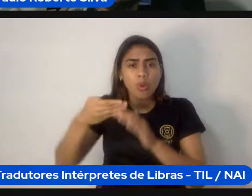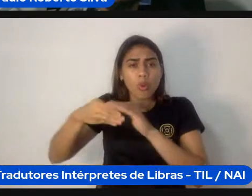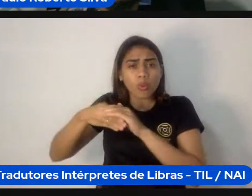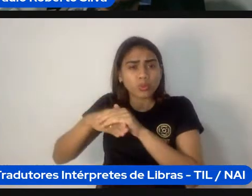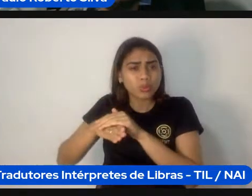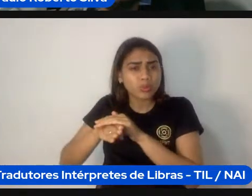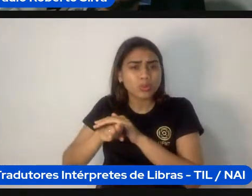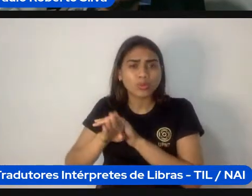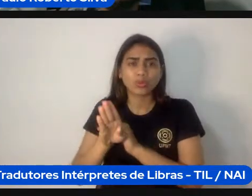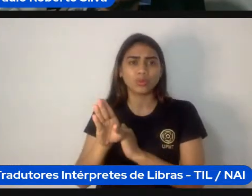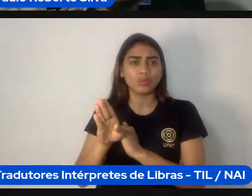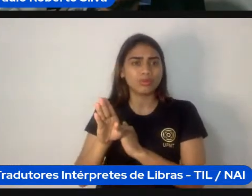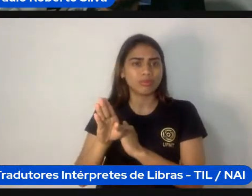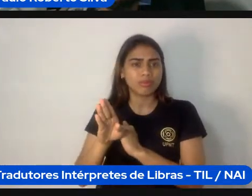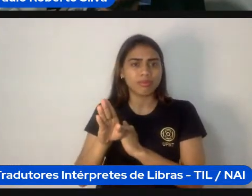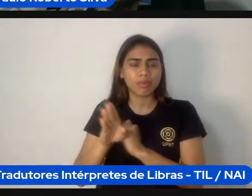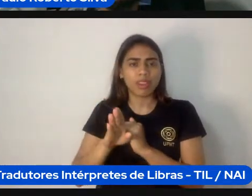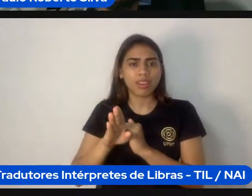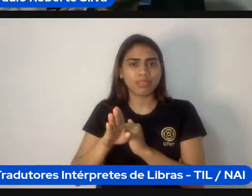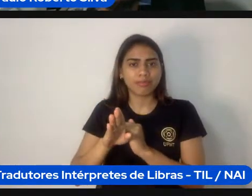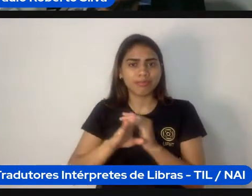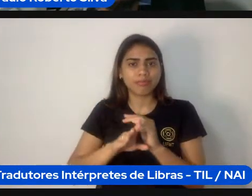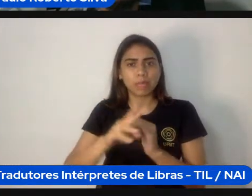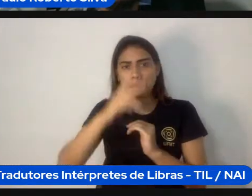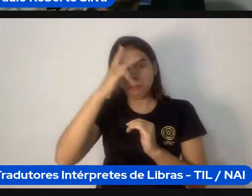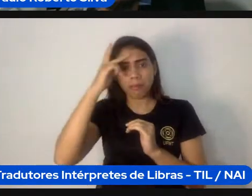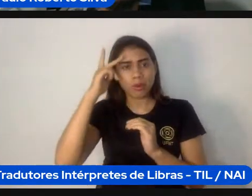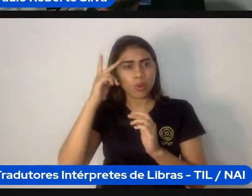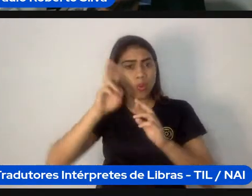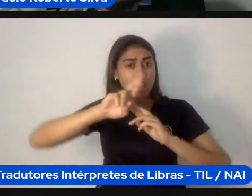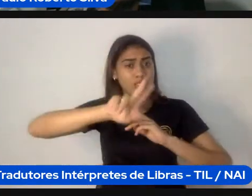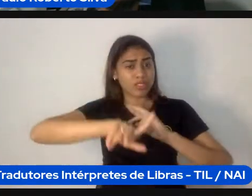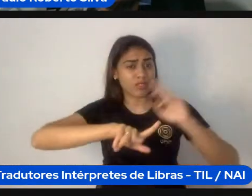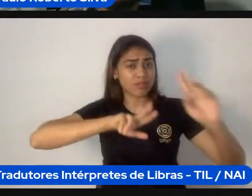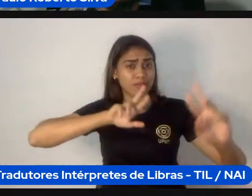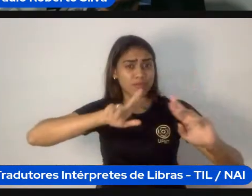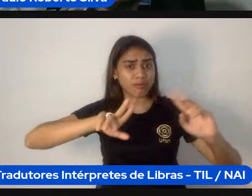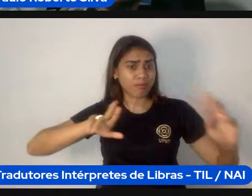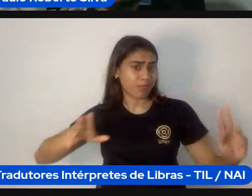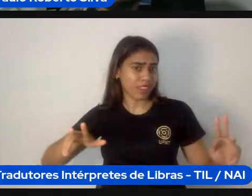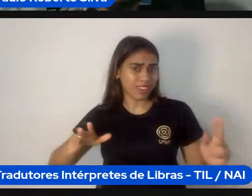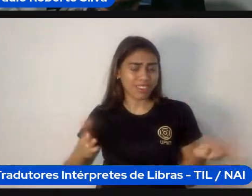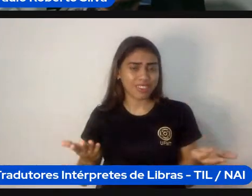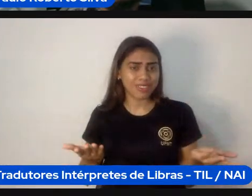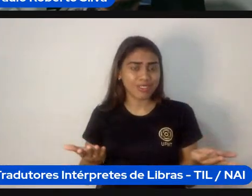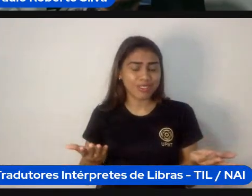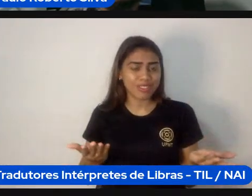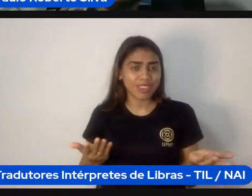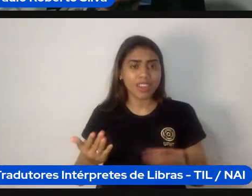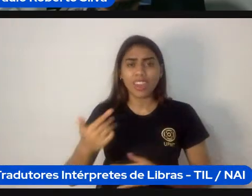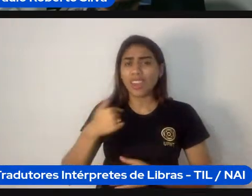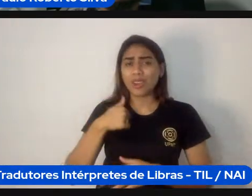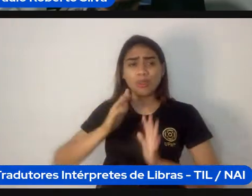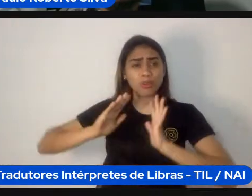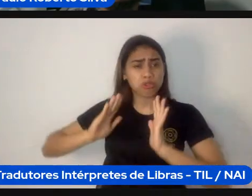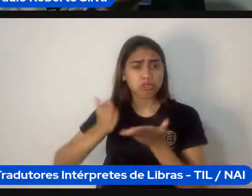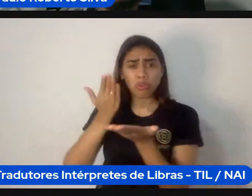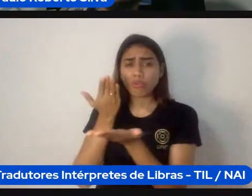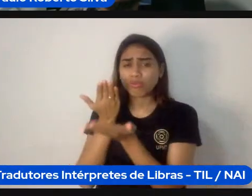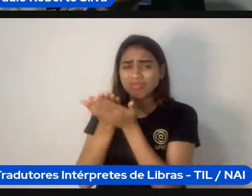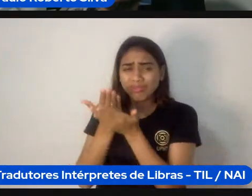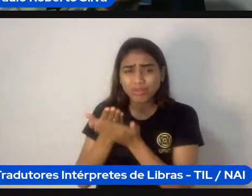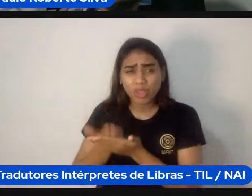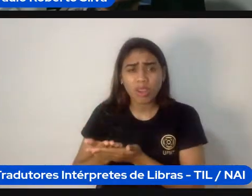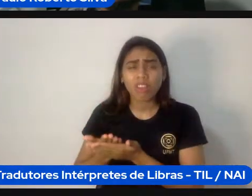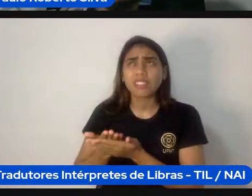aprender a lidar. Então, eu tô com essa temática desde 1994. Olha só, tanto de tempo que